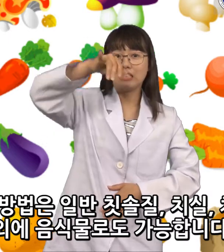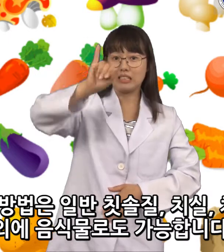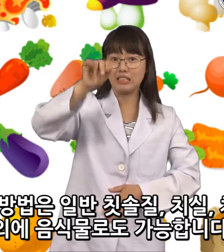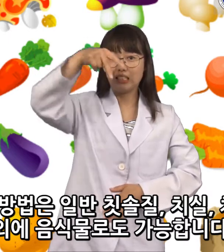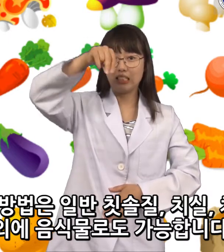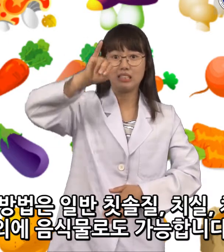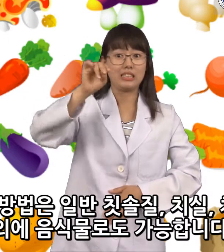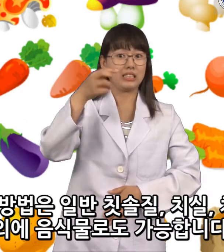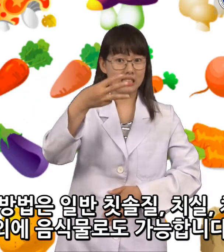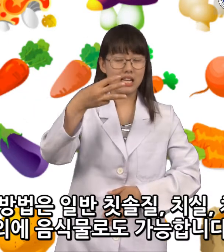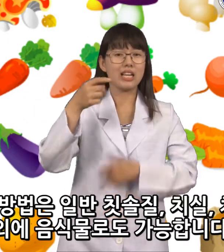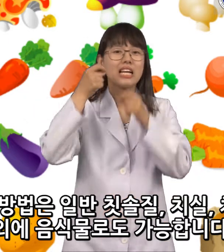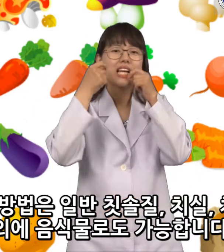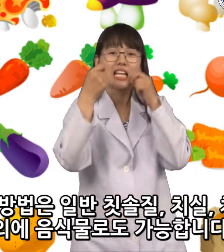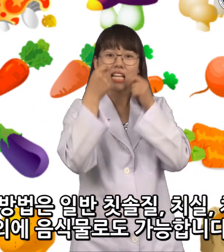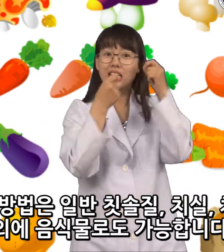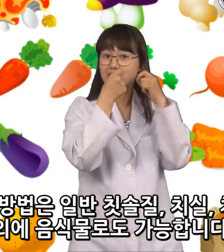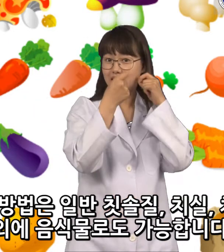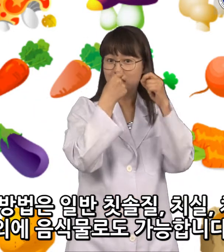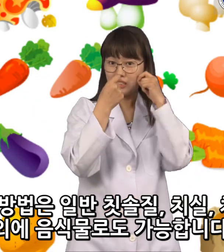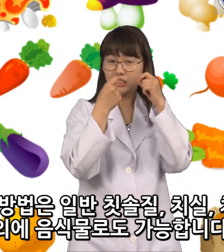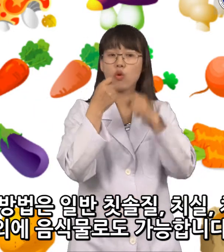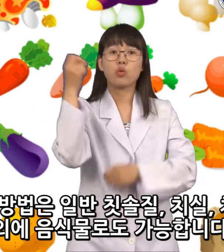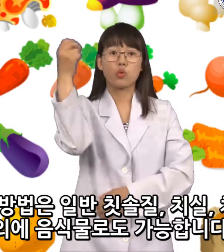칫솔질, 치실,